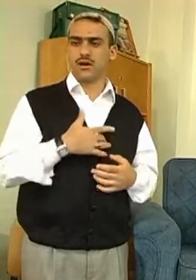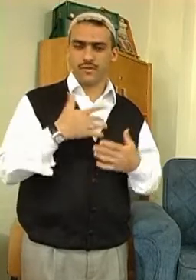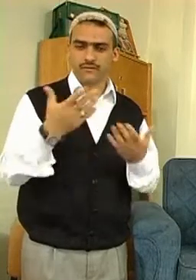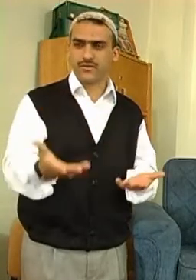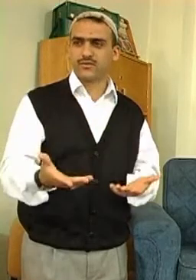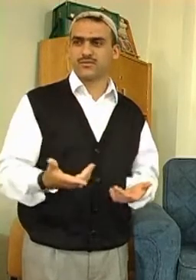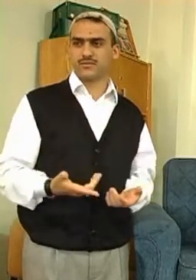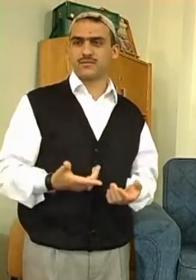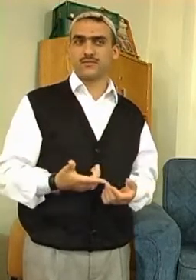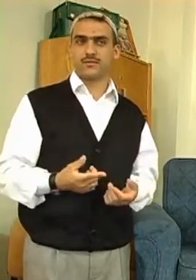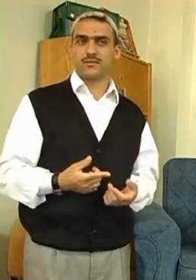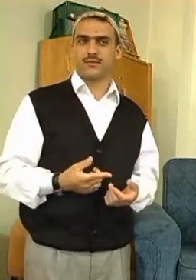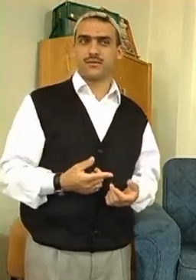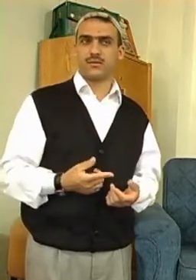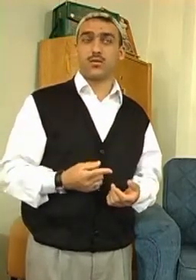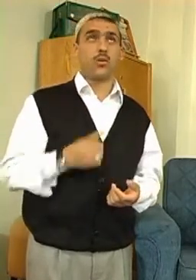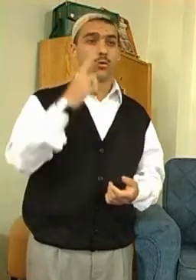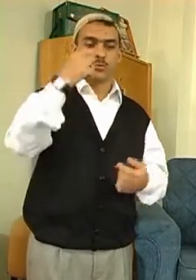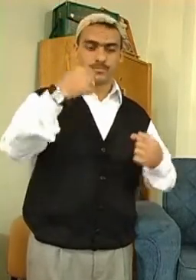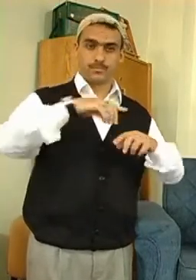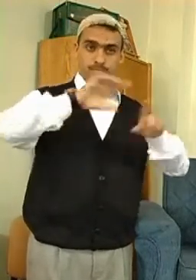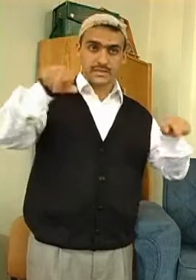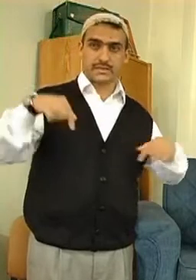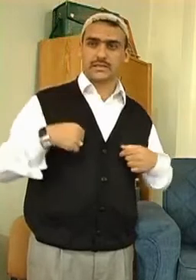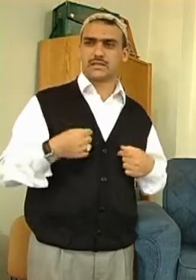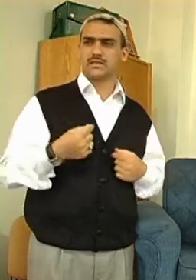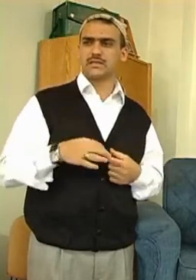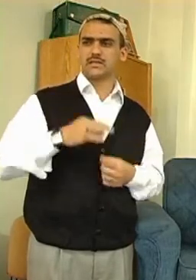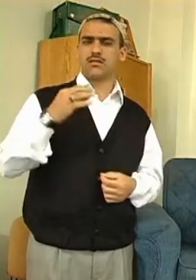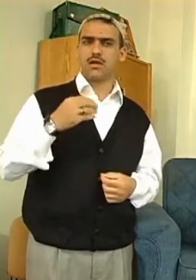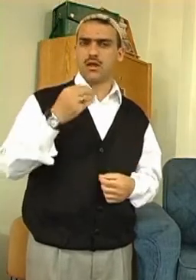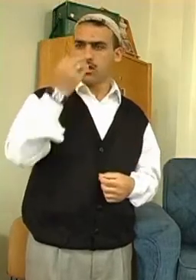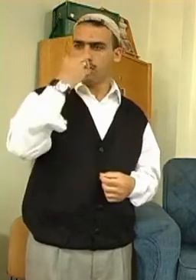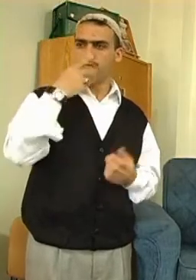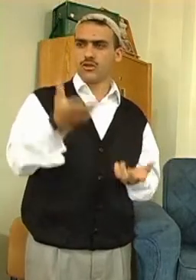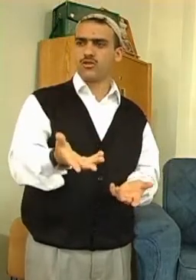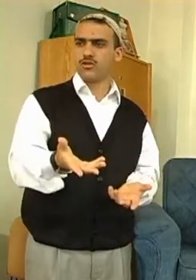demek ya? Hani derslerde yine örnek veriliyor işte. Adam